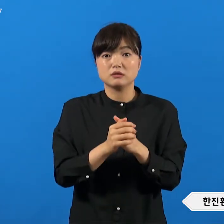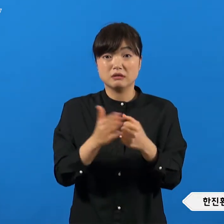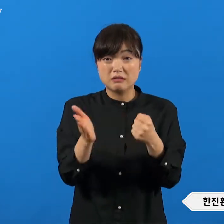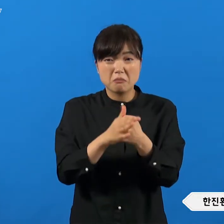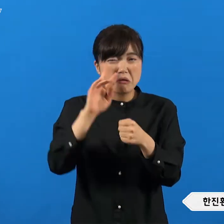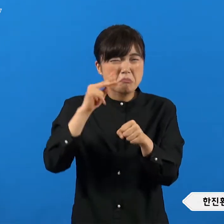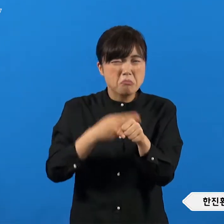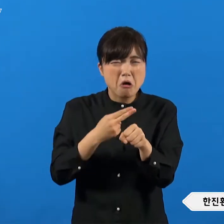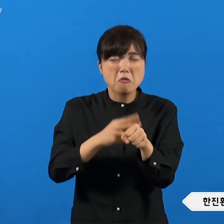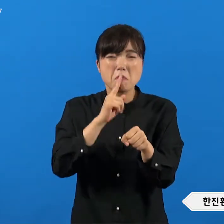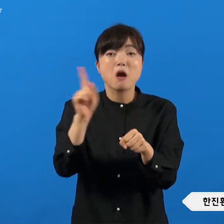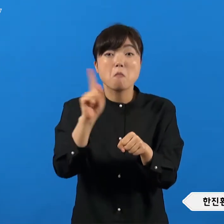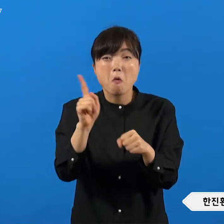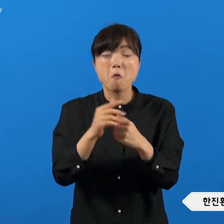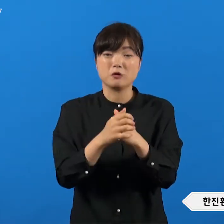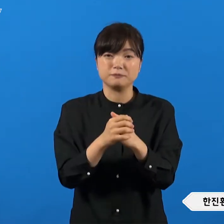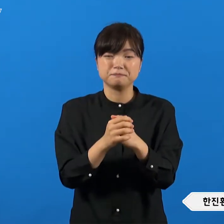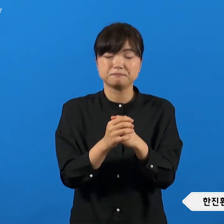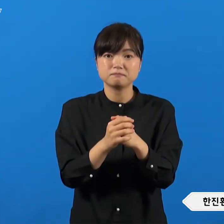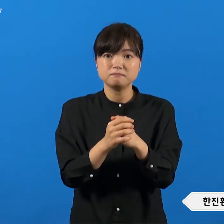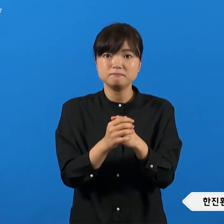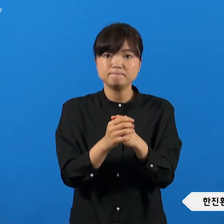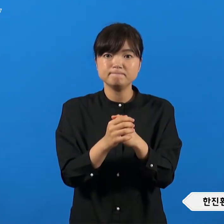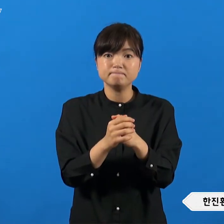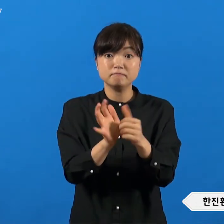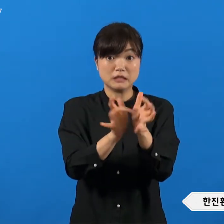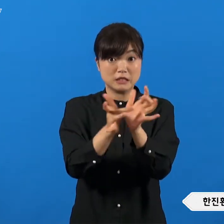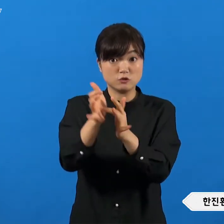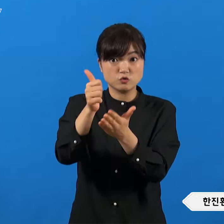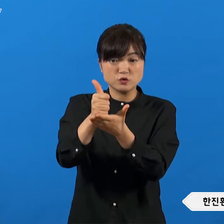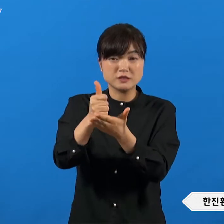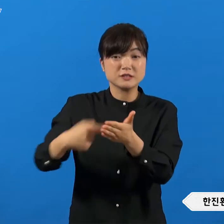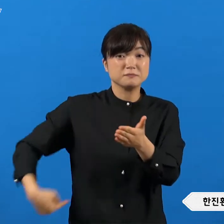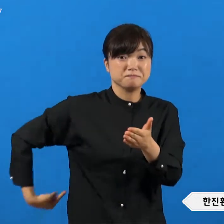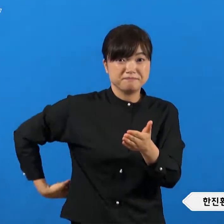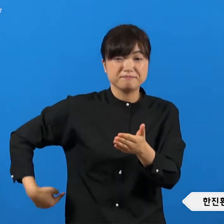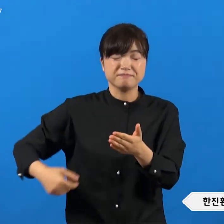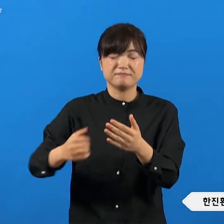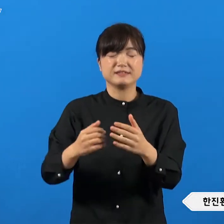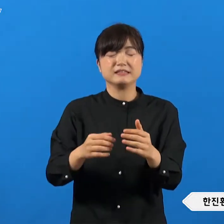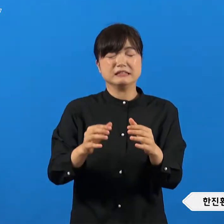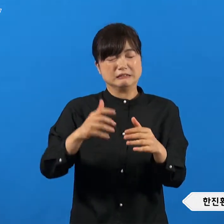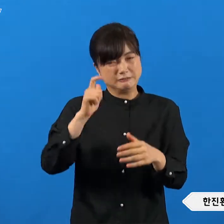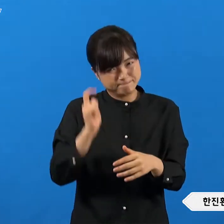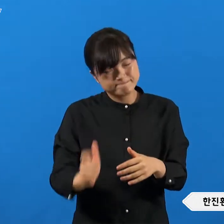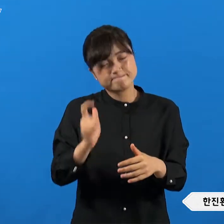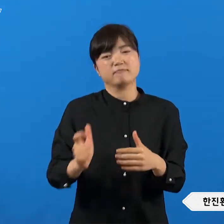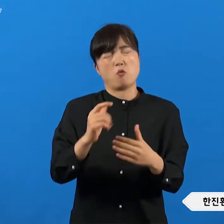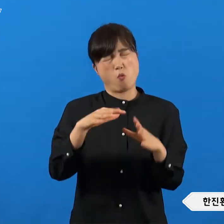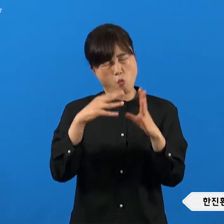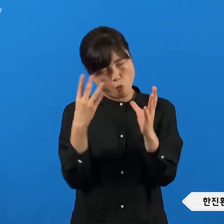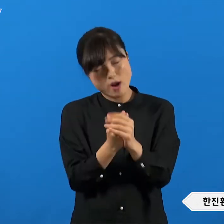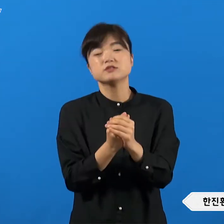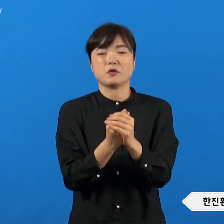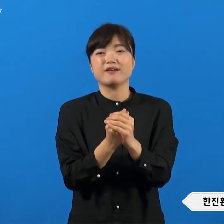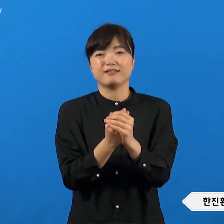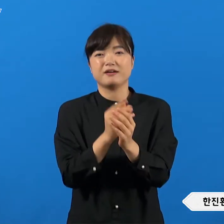그러니까 사도 바울이 말하는 것은 무엇입니까? 예수님의 등은 튼튼하고 완전하다는